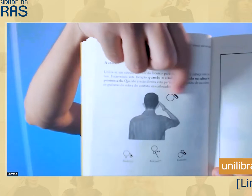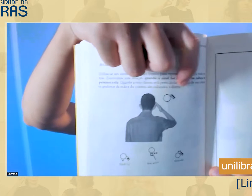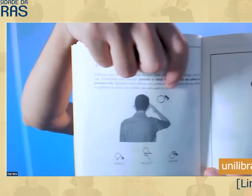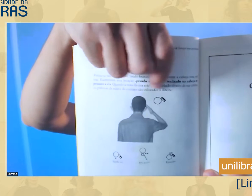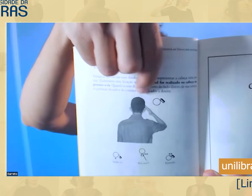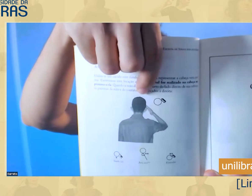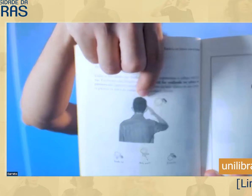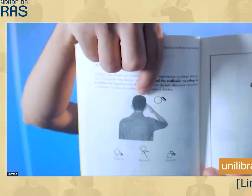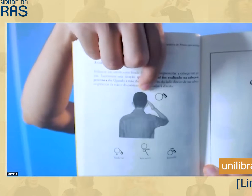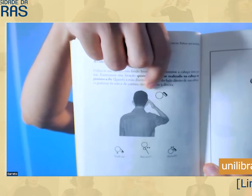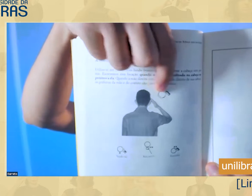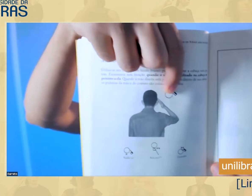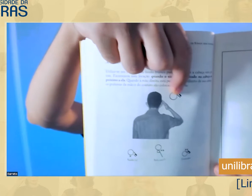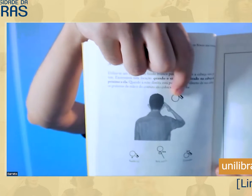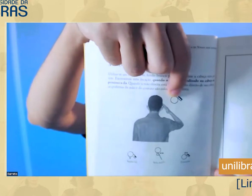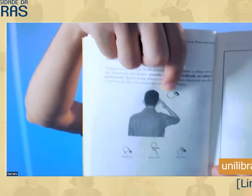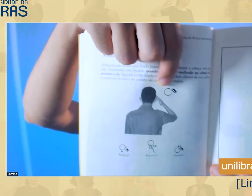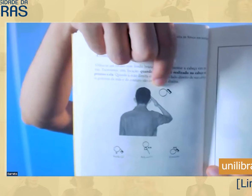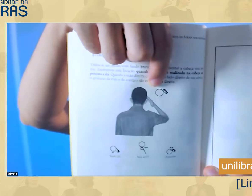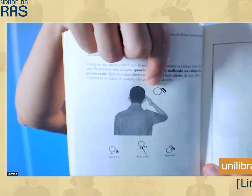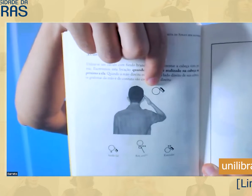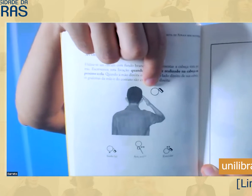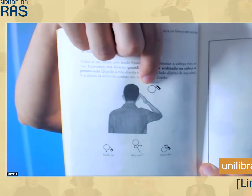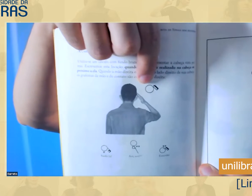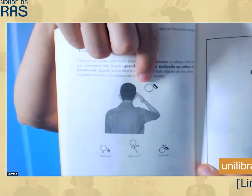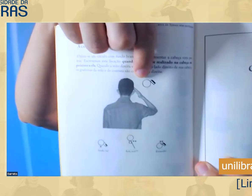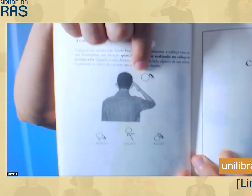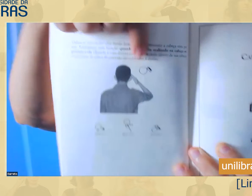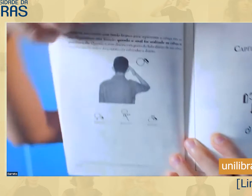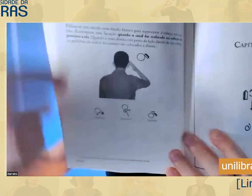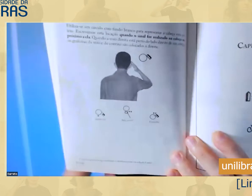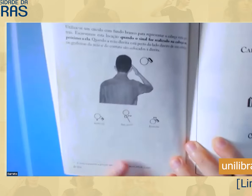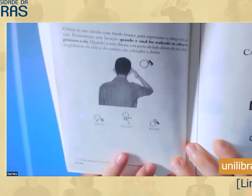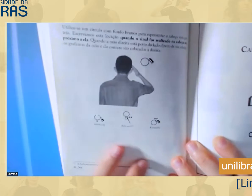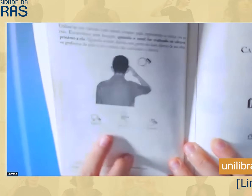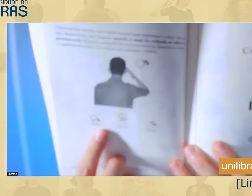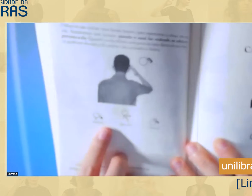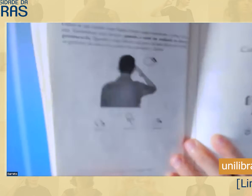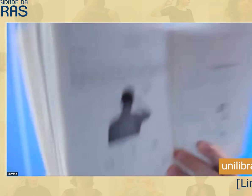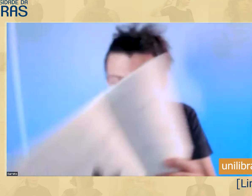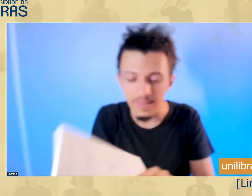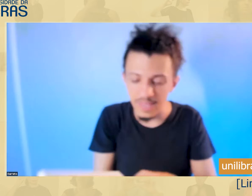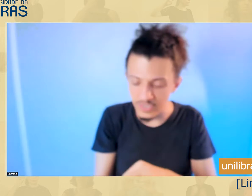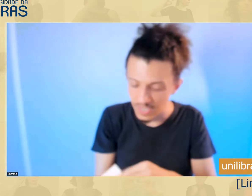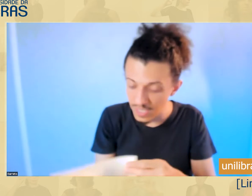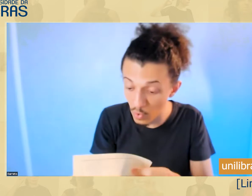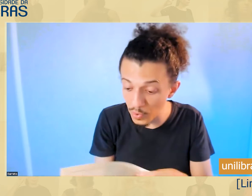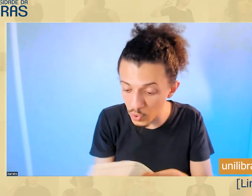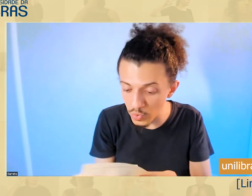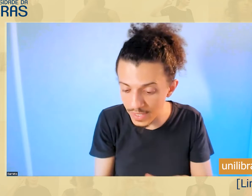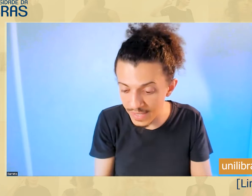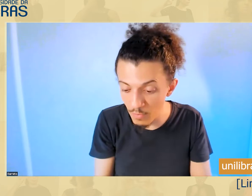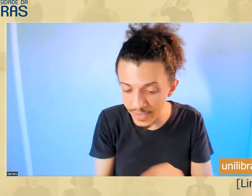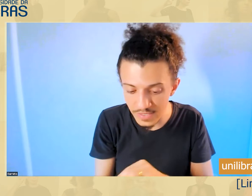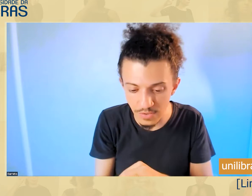representa a cabeça, a mão aqui, olha, você percebe como que a mão vai sendo posicionada, entende? E como